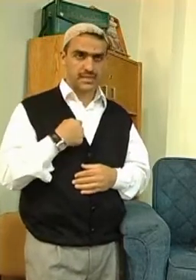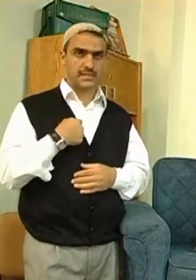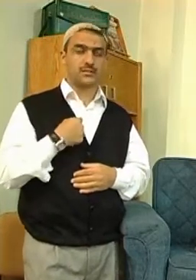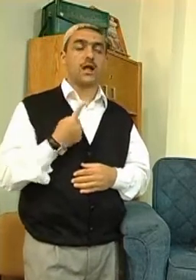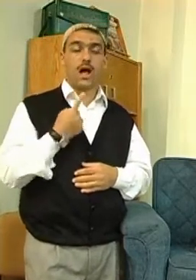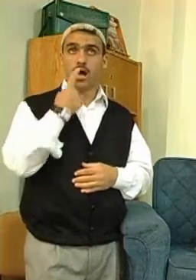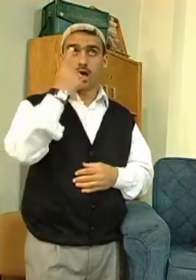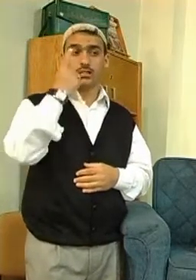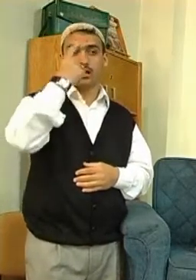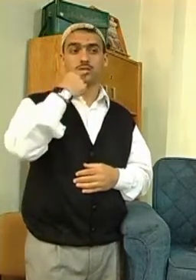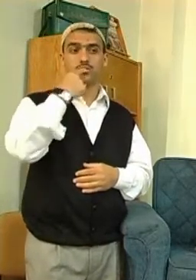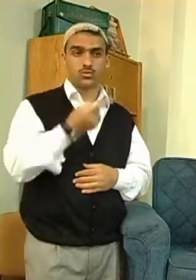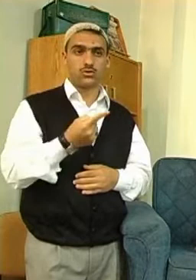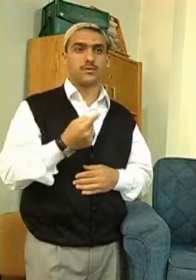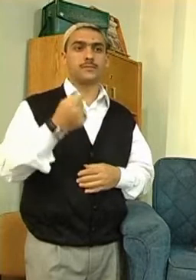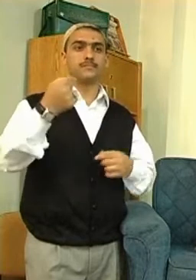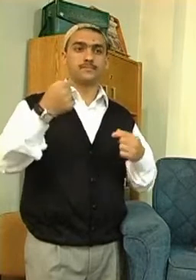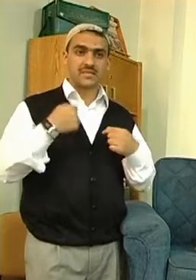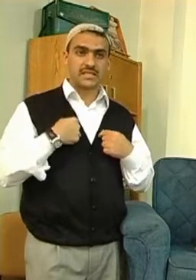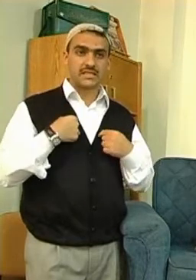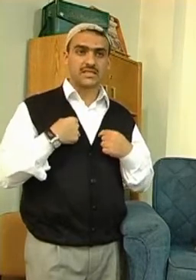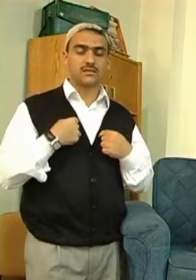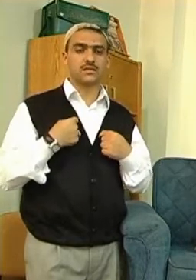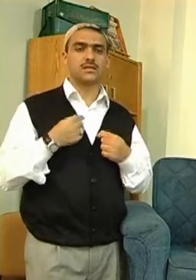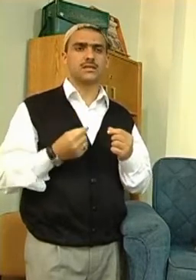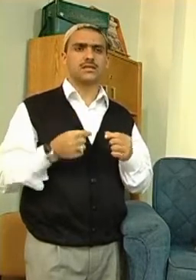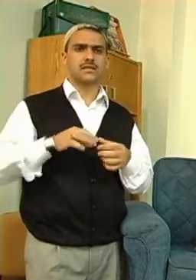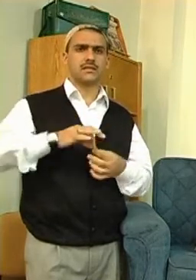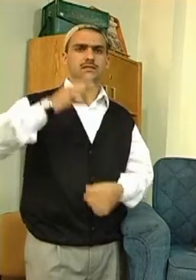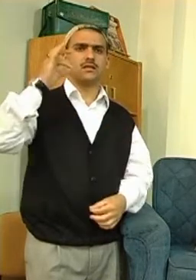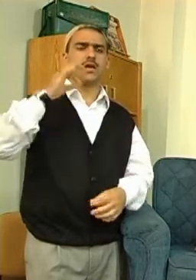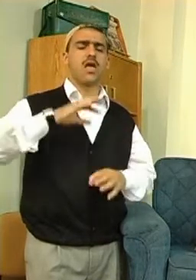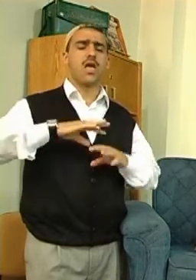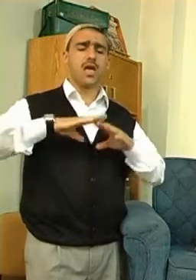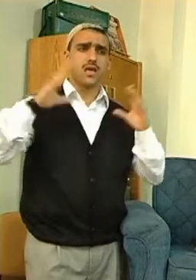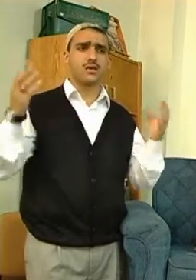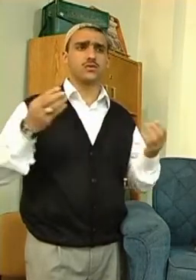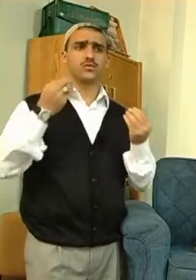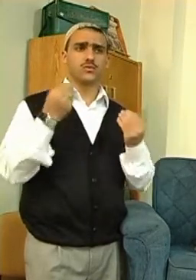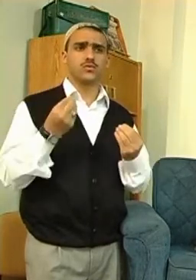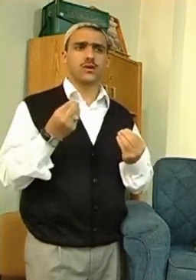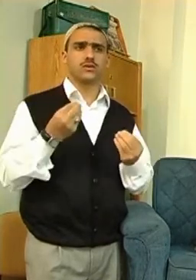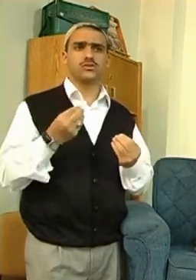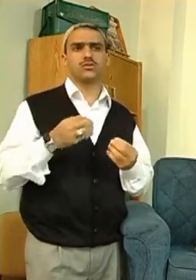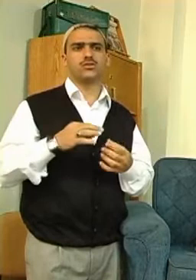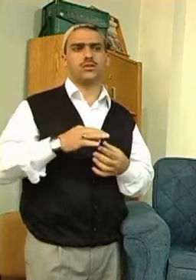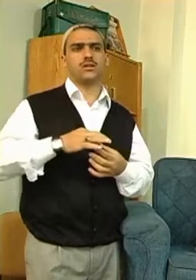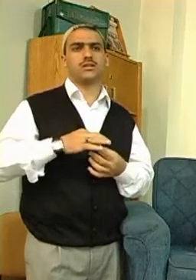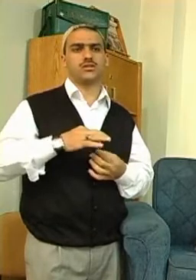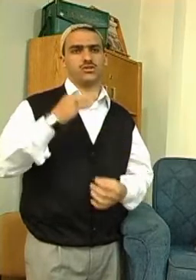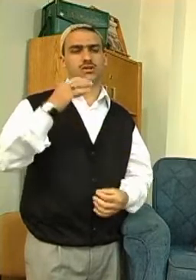Ahsen takvimde yarattık. Tabi buna en güzel şekilde surette yarattık diye mana veriyorlar. Fakat bu